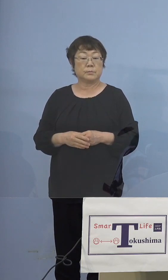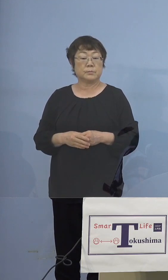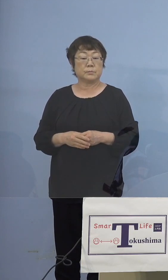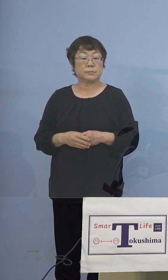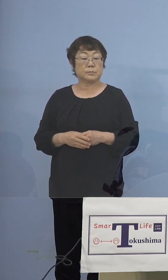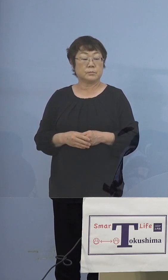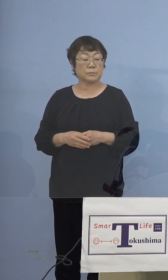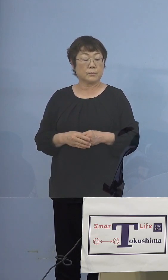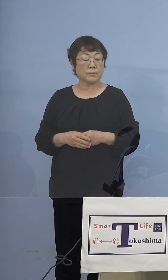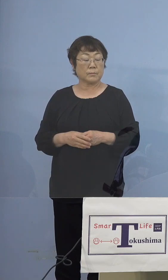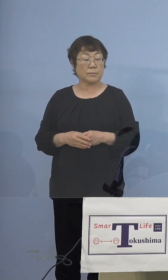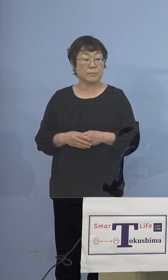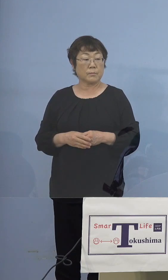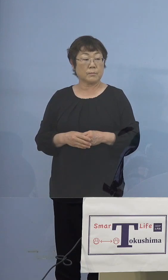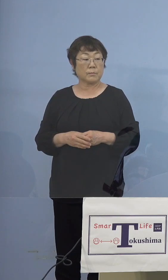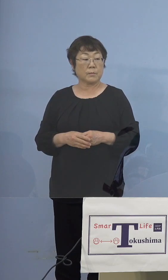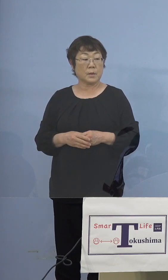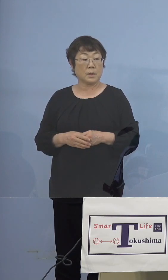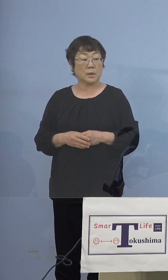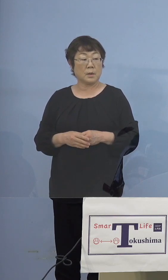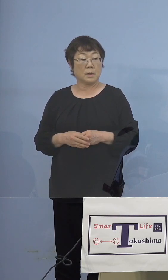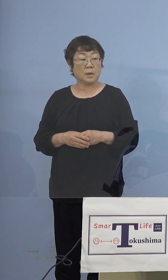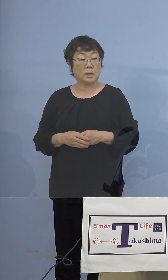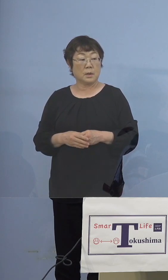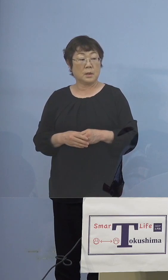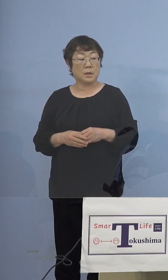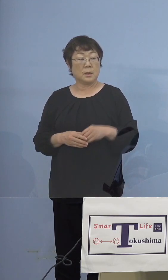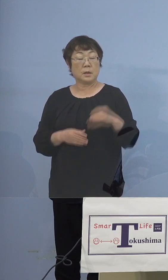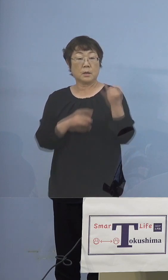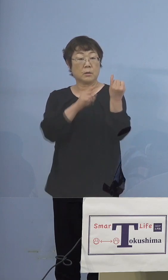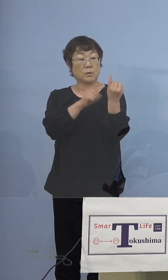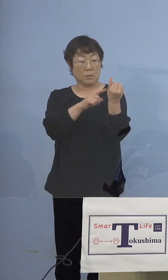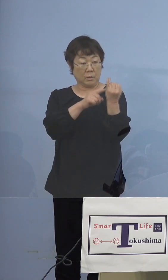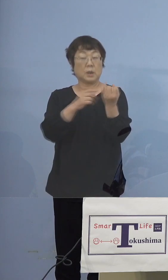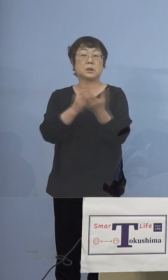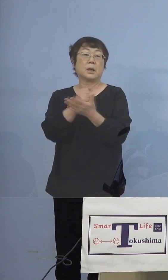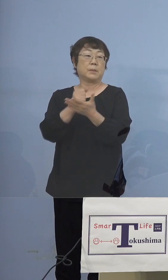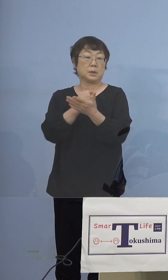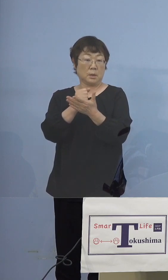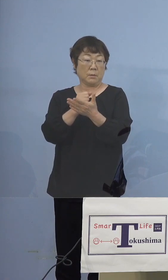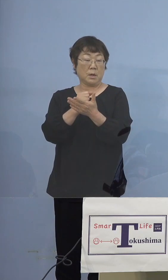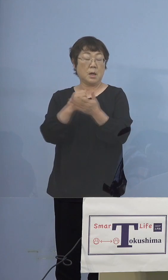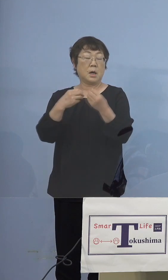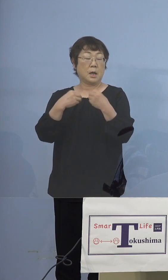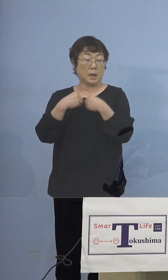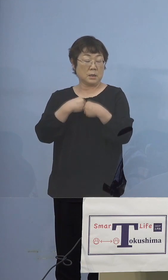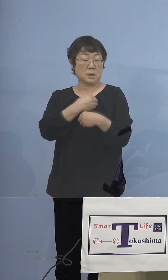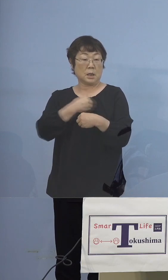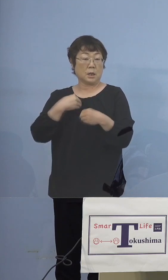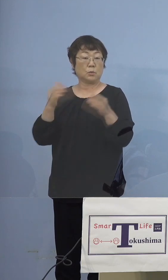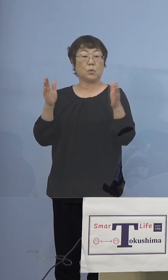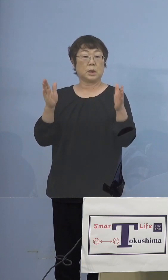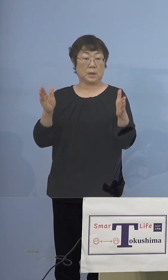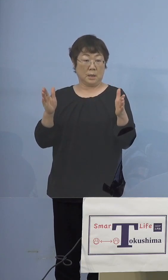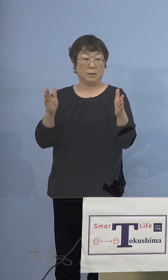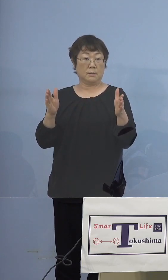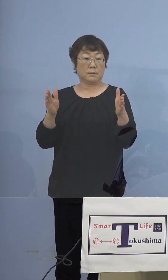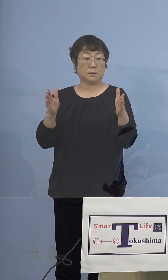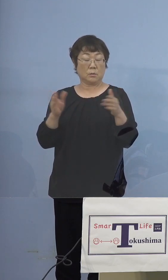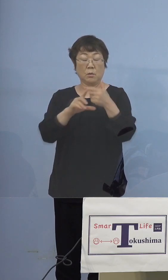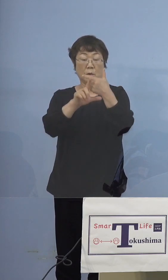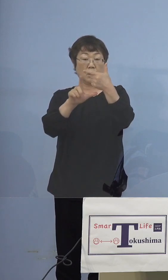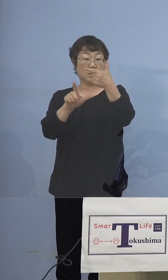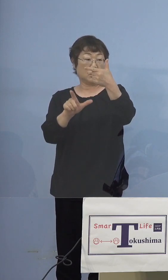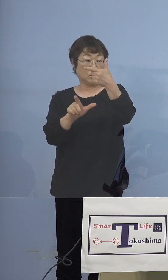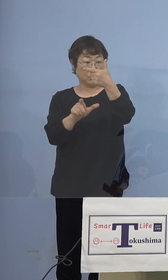この1637例目の方はたまたまですが、感染可能期間である6月